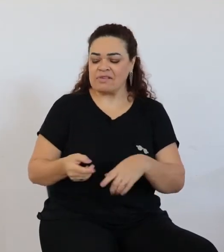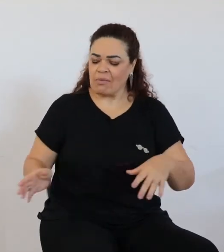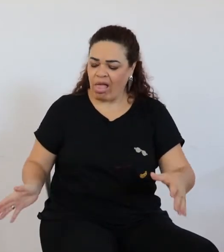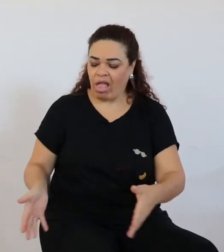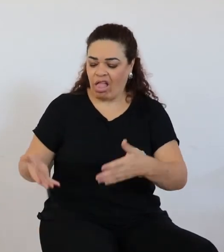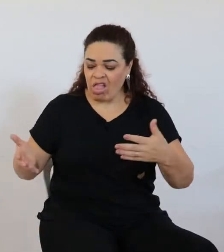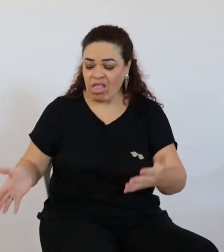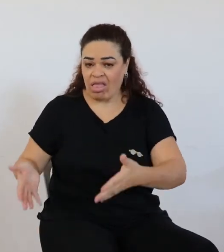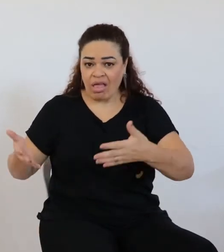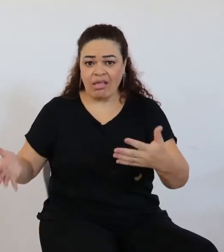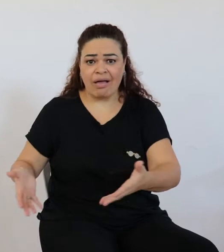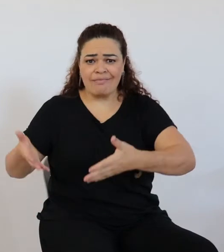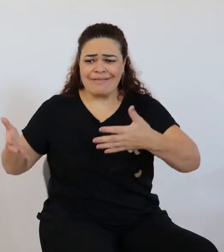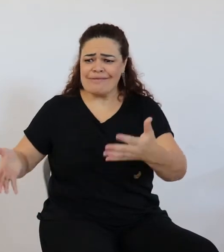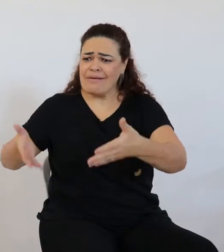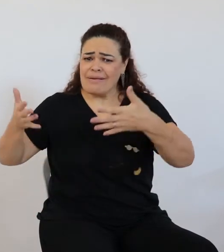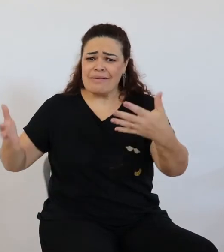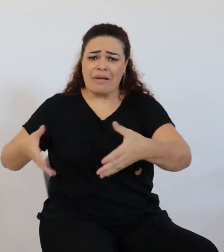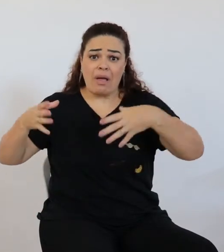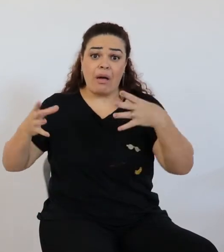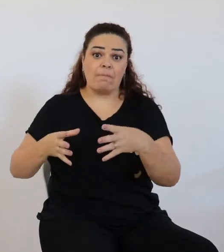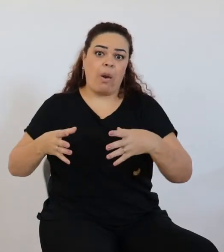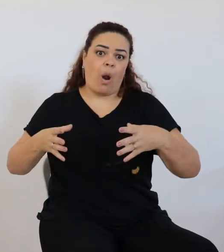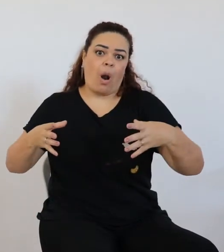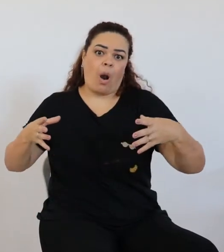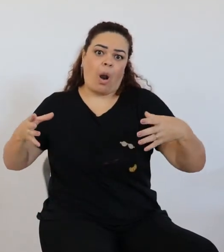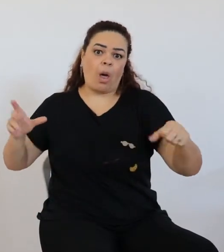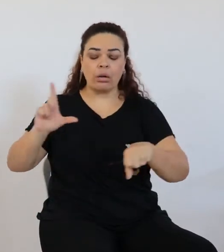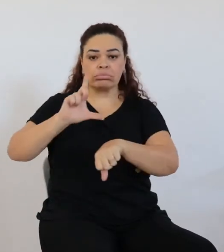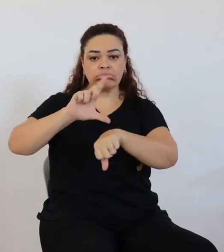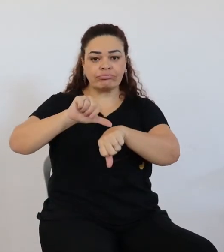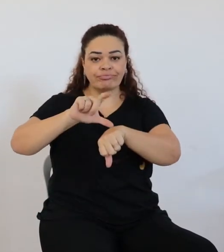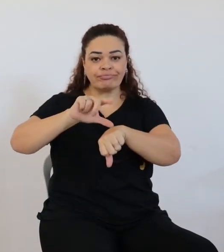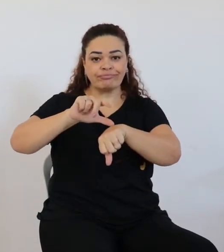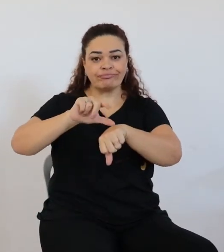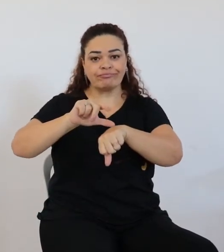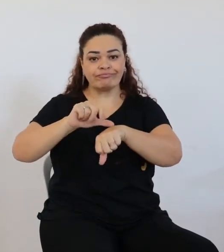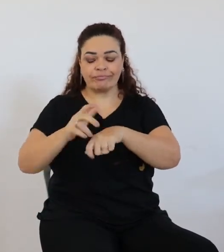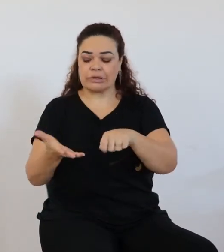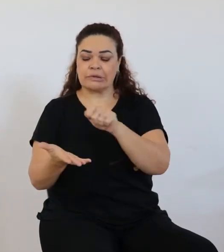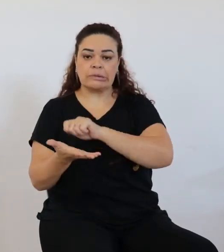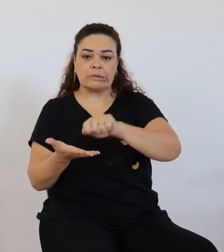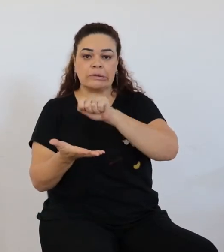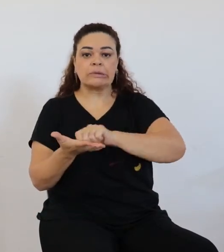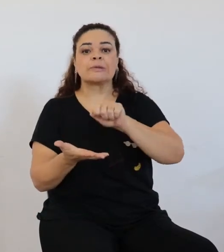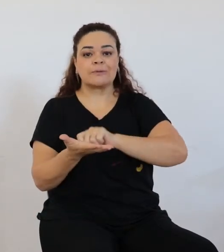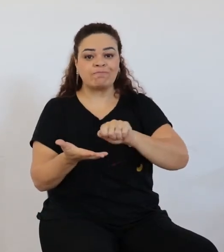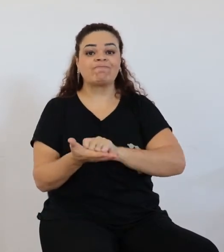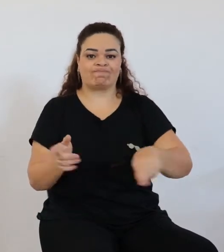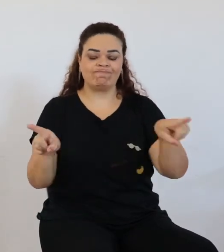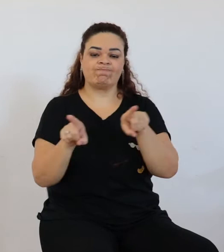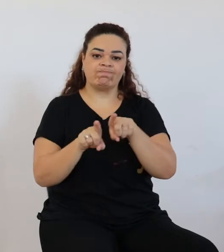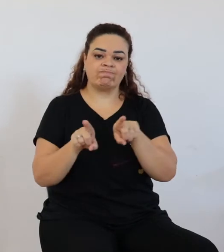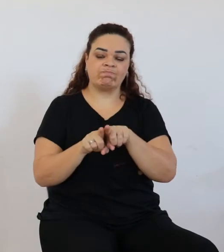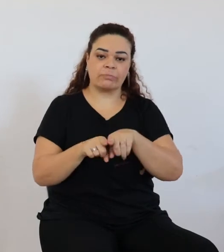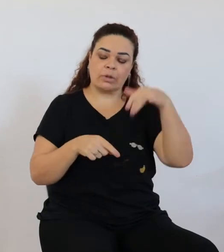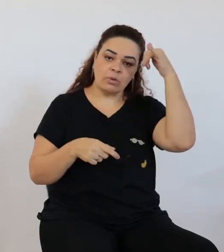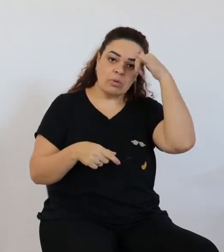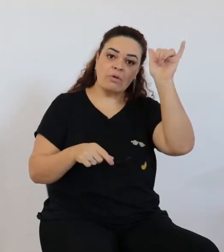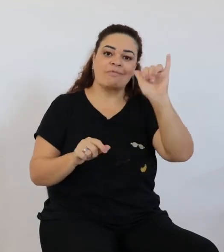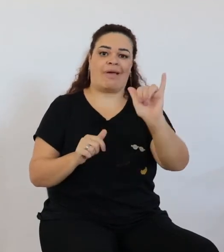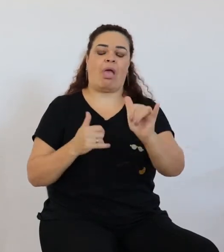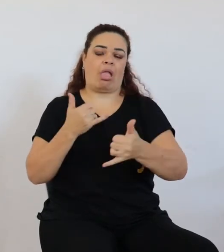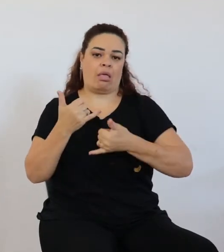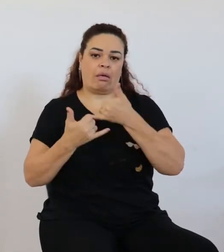de neve, né? Fala errado, depois atrasa no desenvolvimento também da escrita. Então, para evitar este problema, a gente sabe